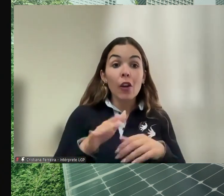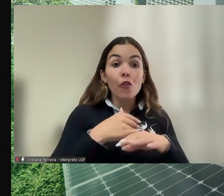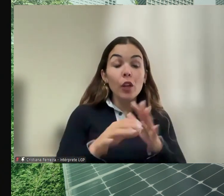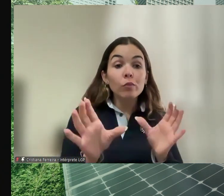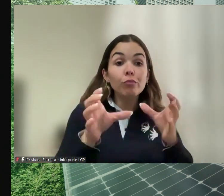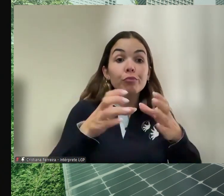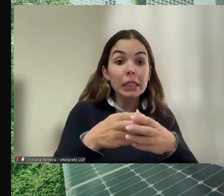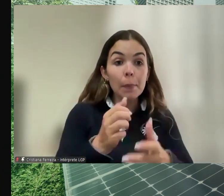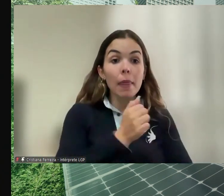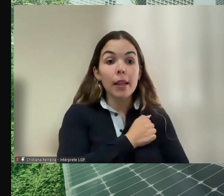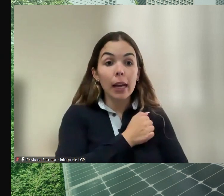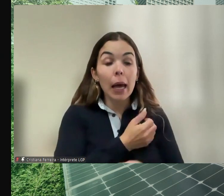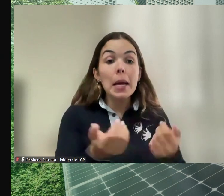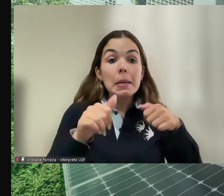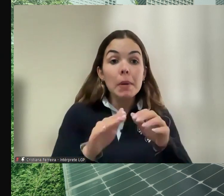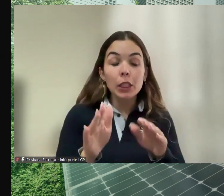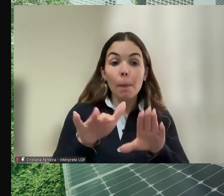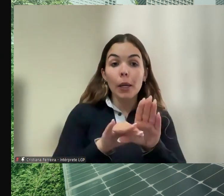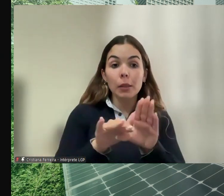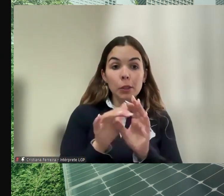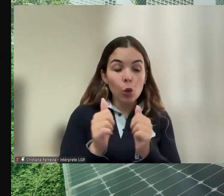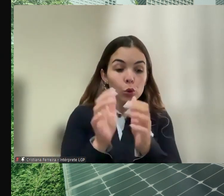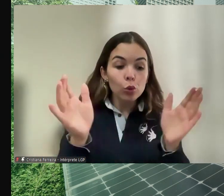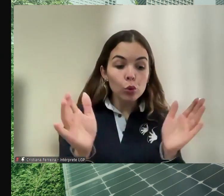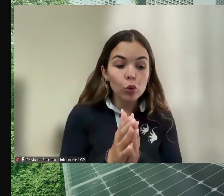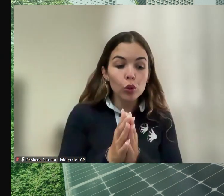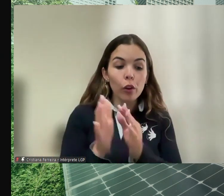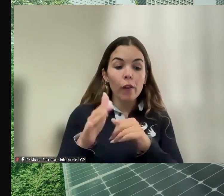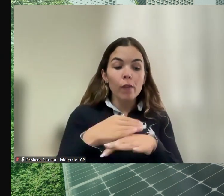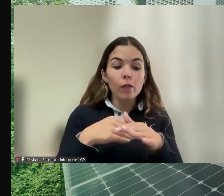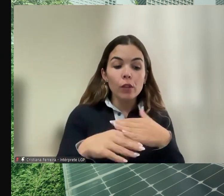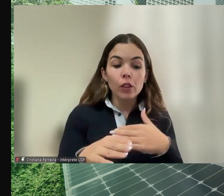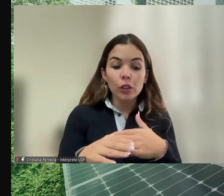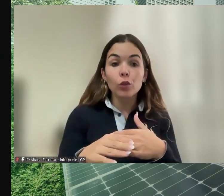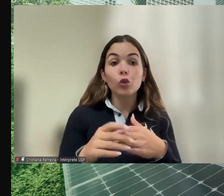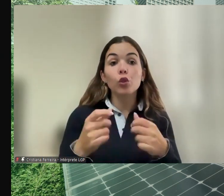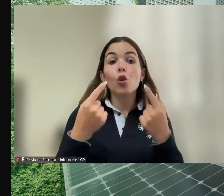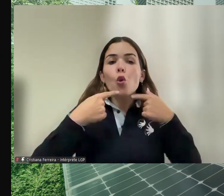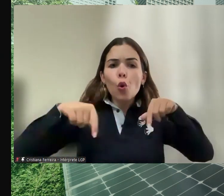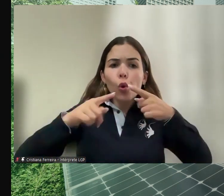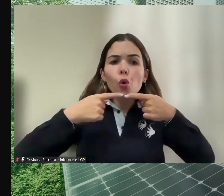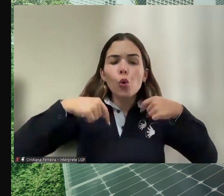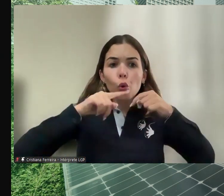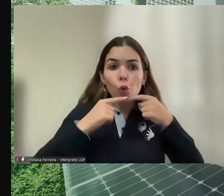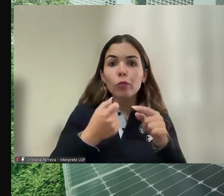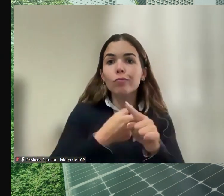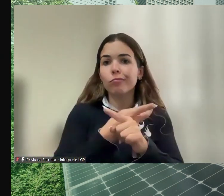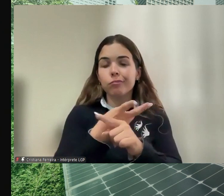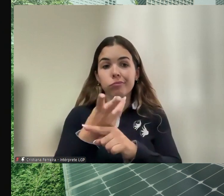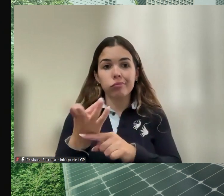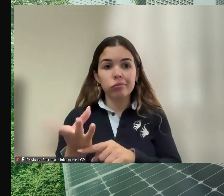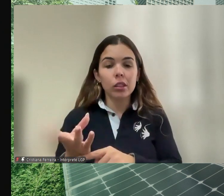casa, mas com a participação de todos. Foram feitas várias reuniões com todos